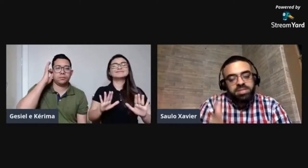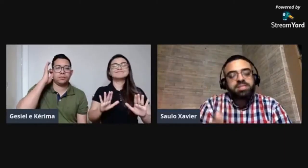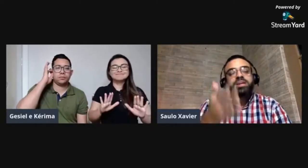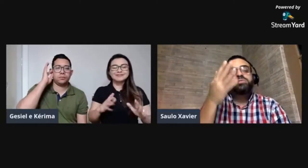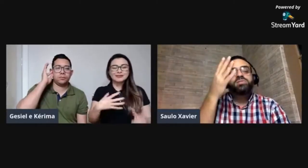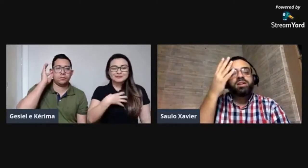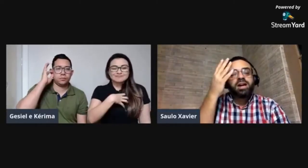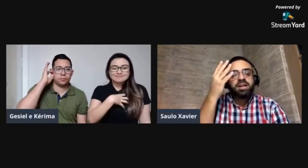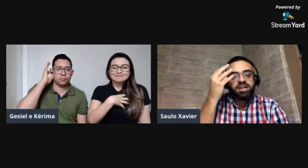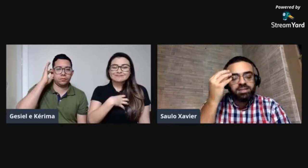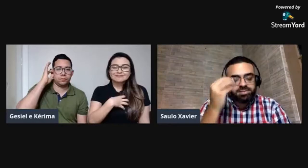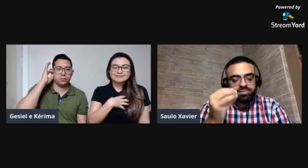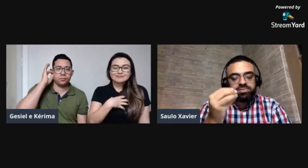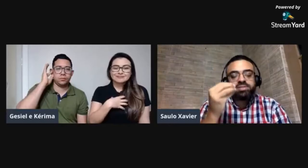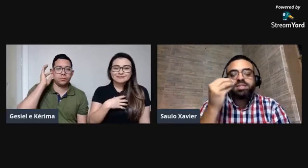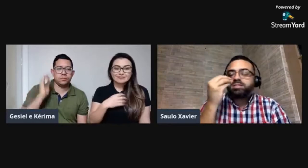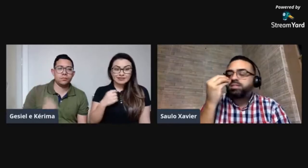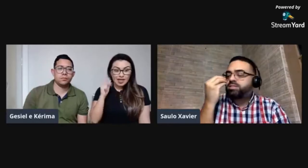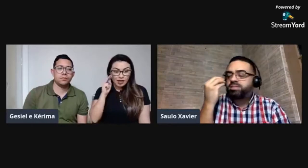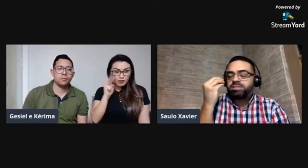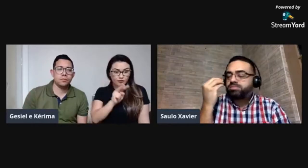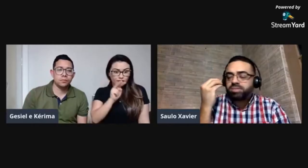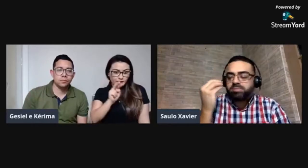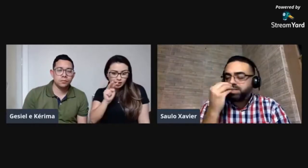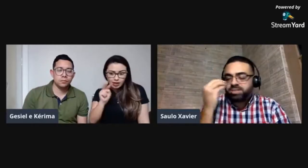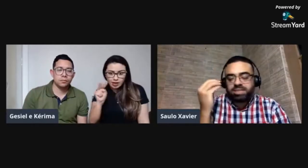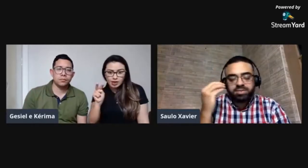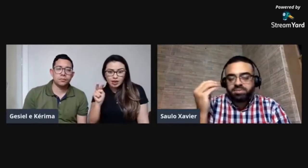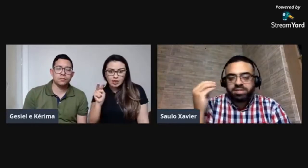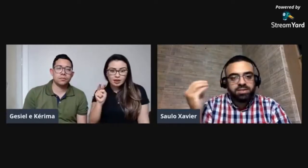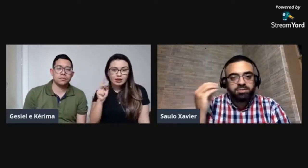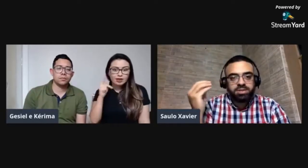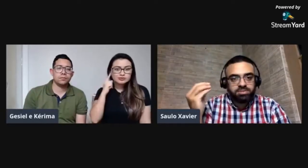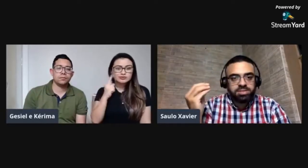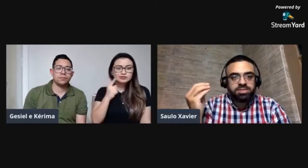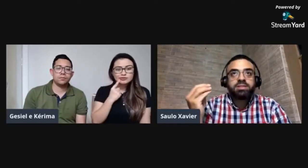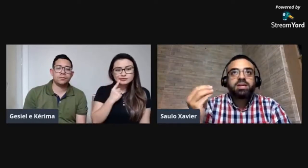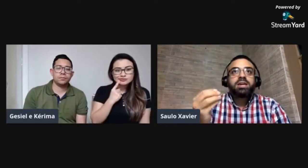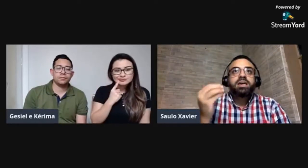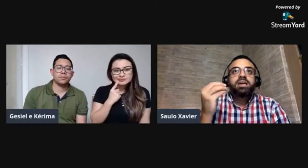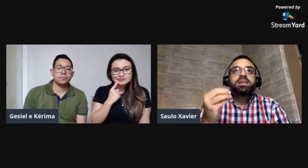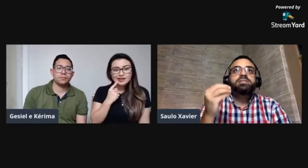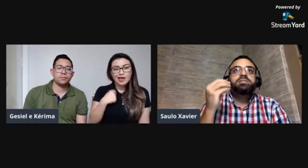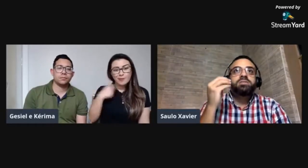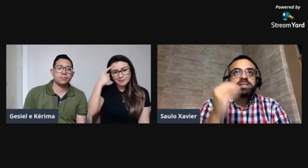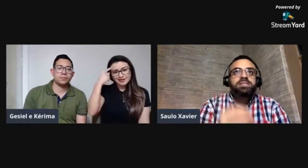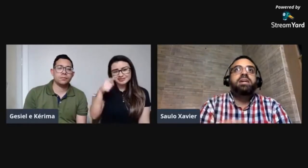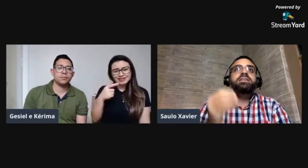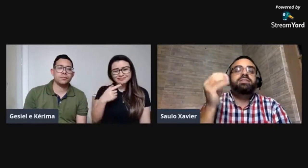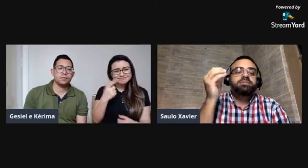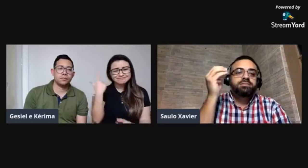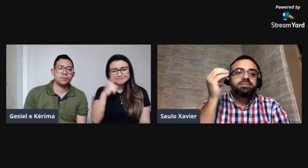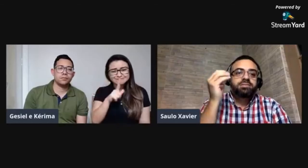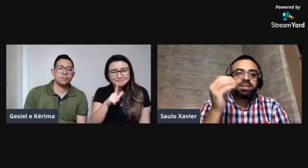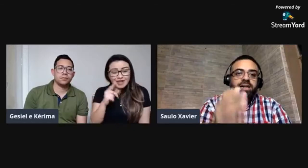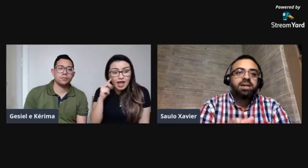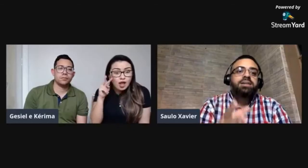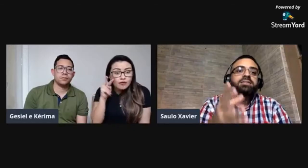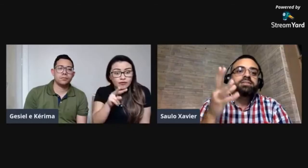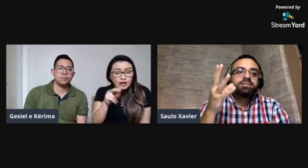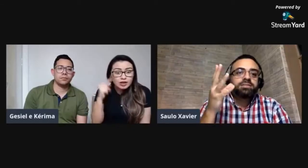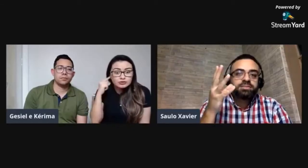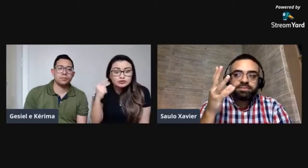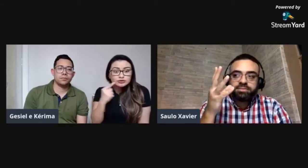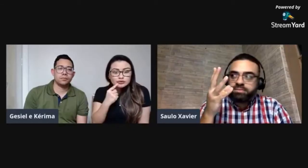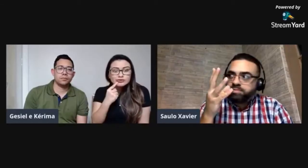quando eu comecei a ver aqueles surdos que a gente nunca imaginava que eu fazia alguma coisa, eles começarem